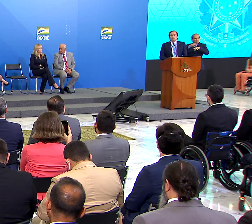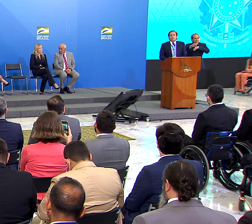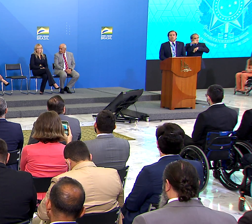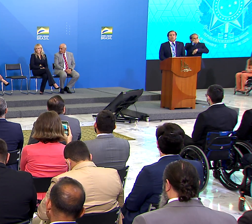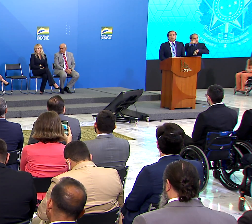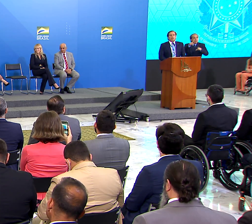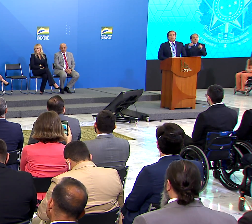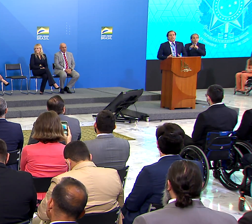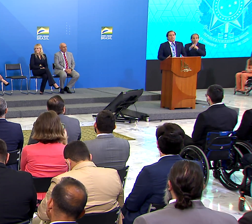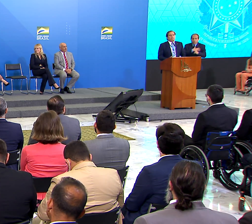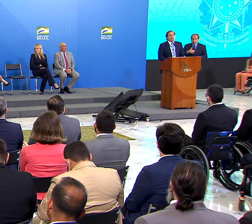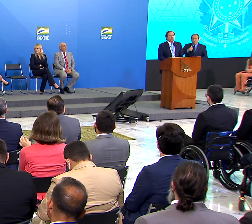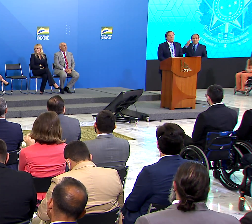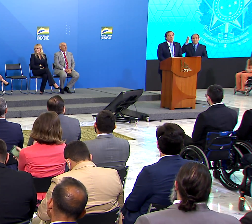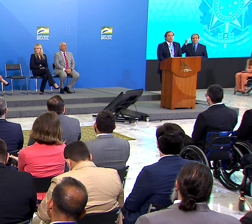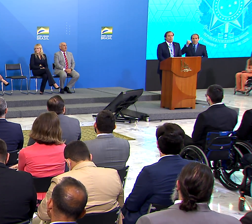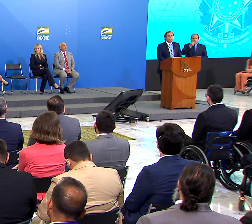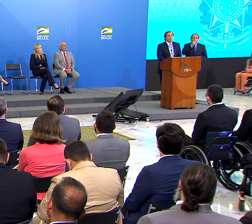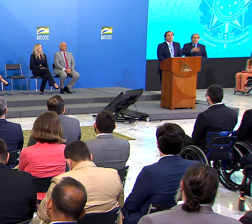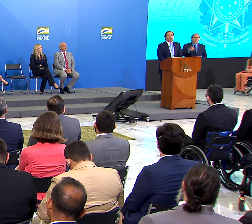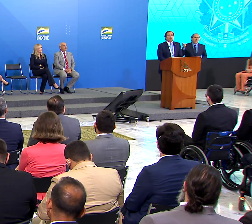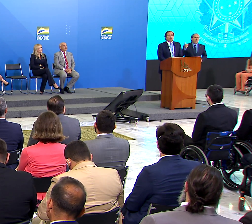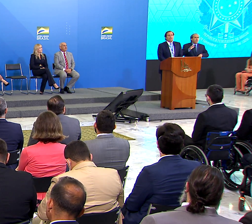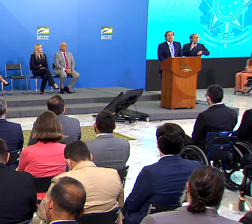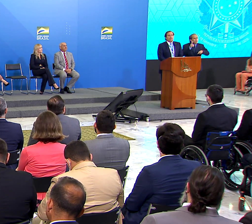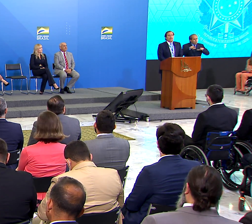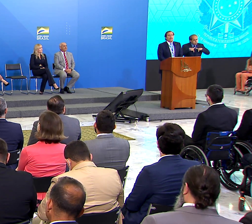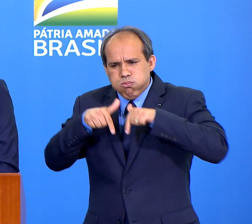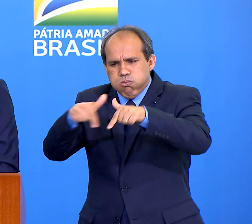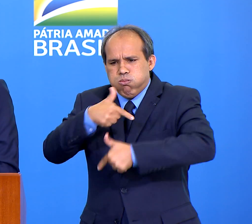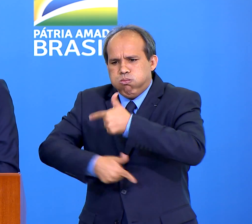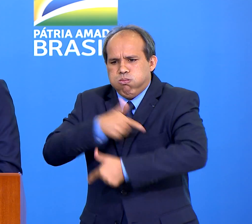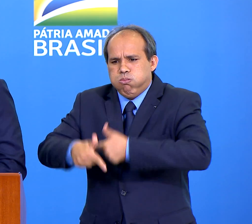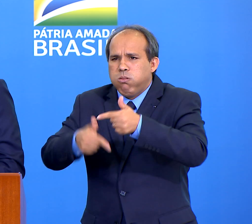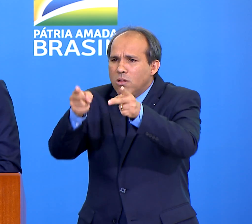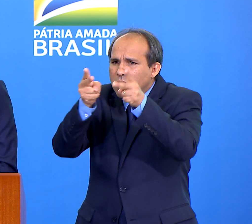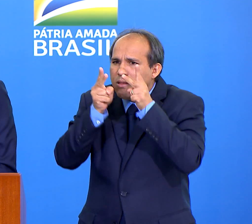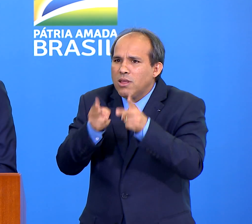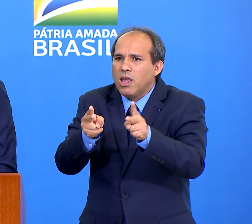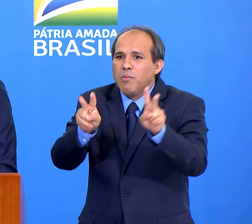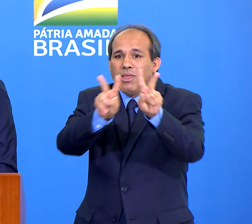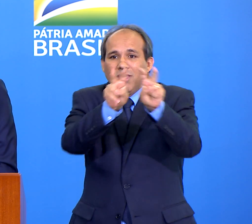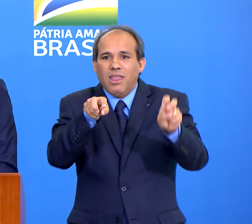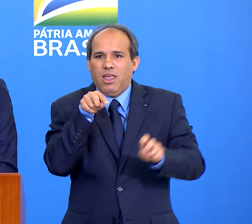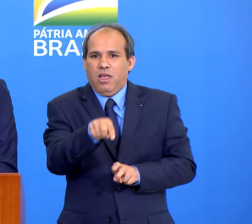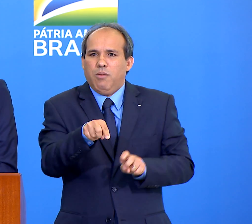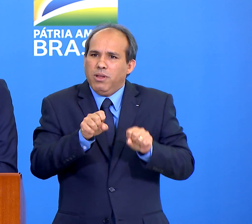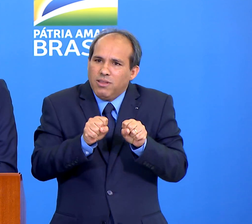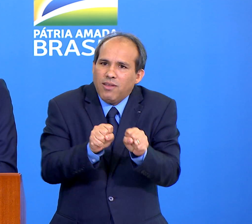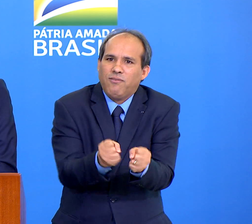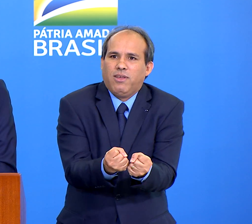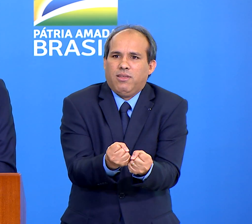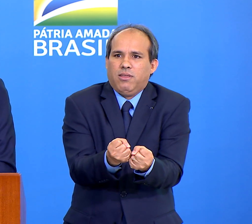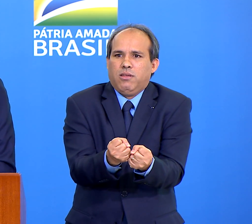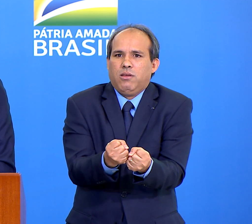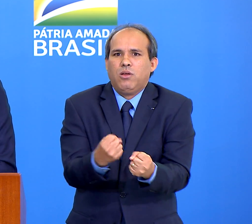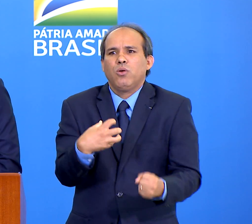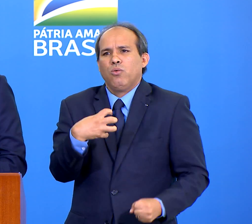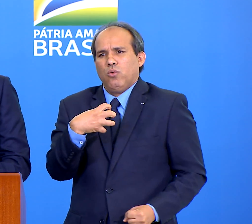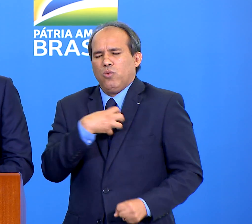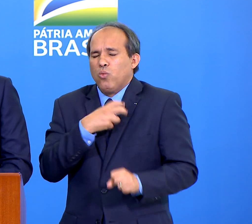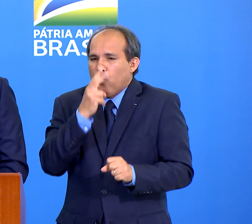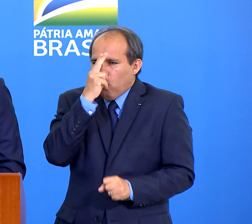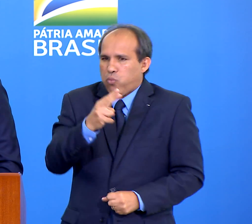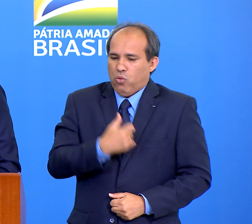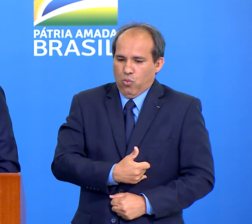sabe disso muito bem porque uma pessoa muito atuante é em nessa defesa então eu tenho um grande